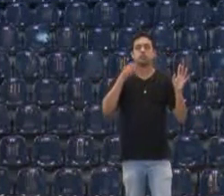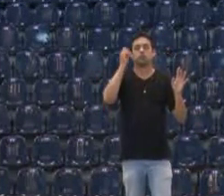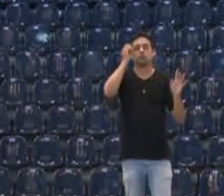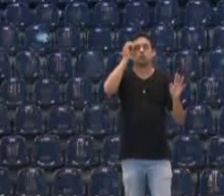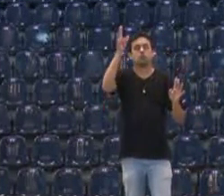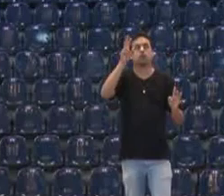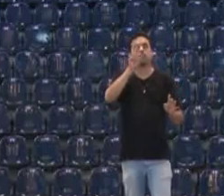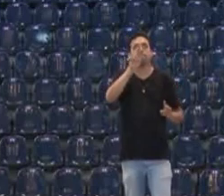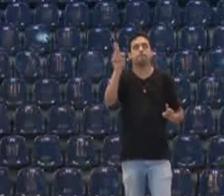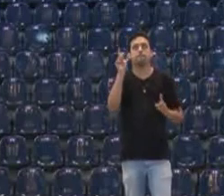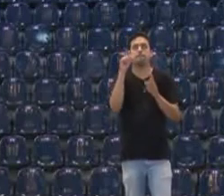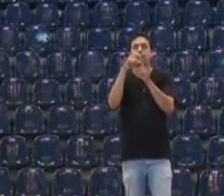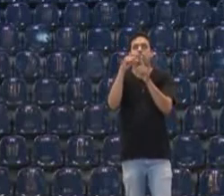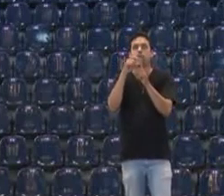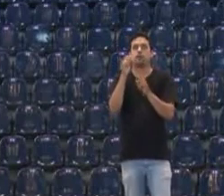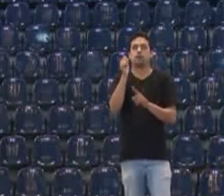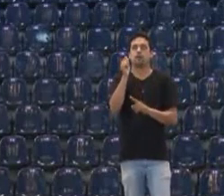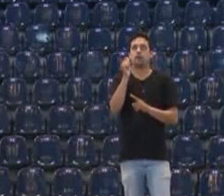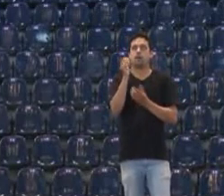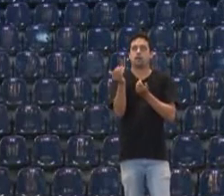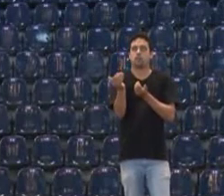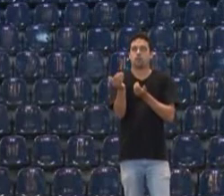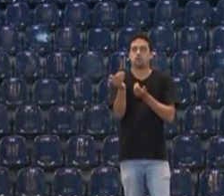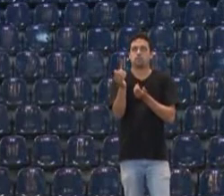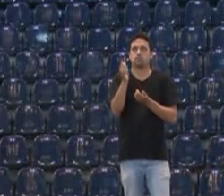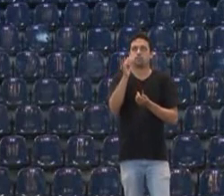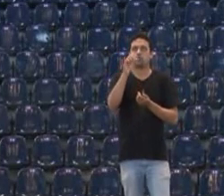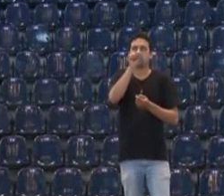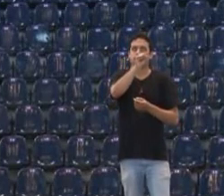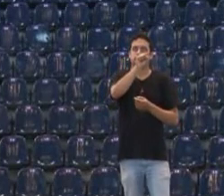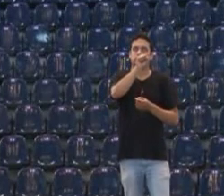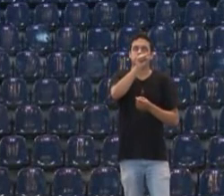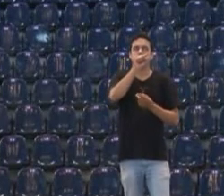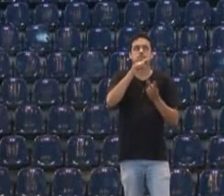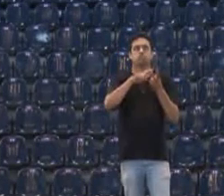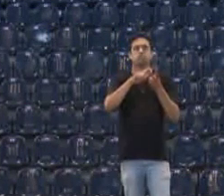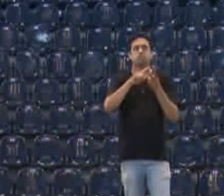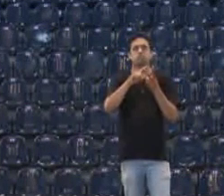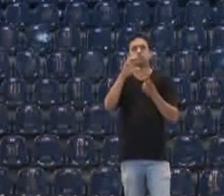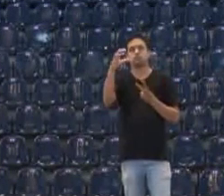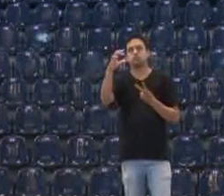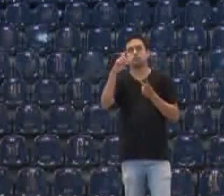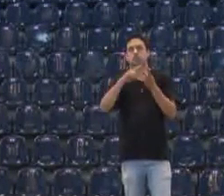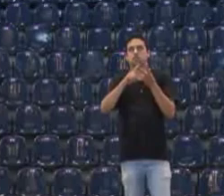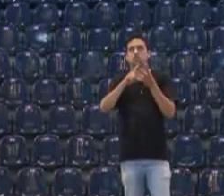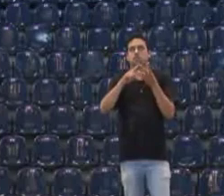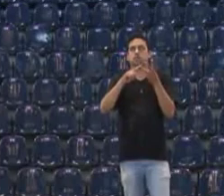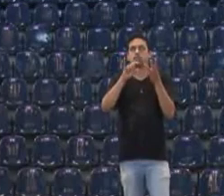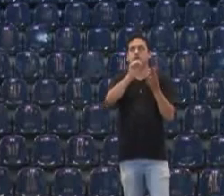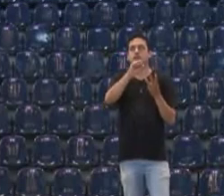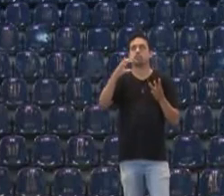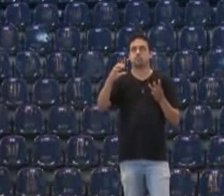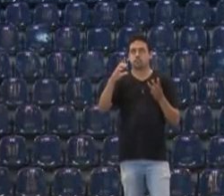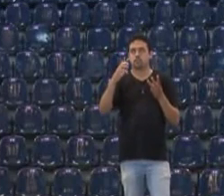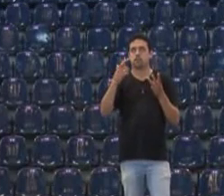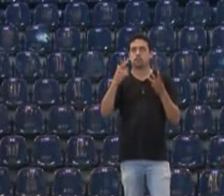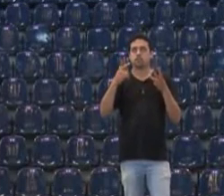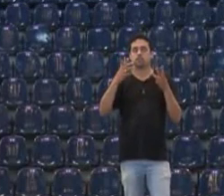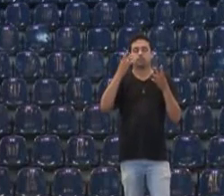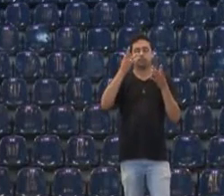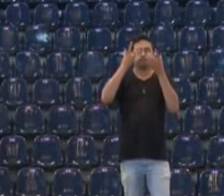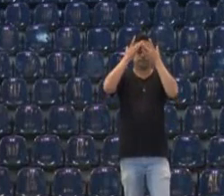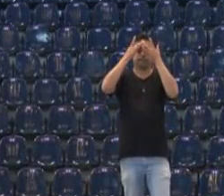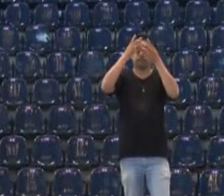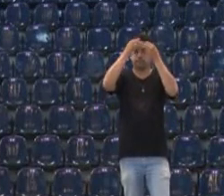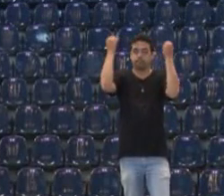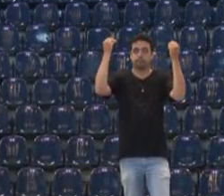como é que se escreve a palavra adolescência. Se é com S, se é com C ou se é com SC. Vai dar um branco na hora,